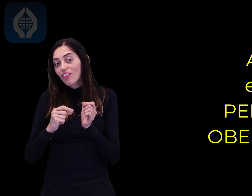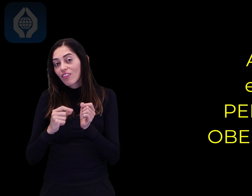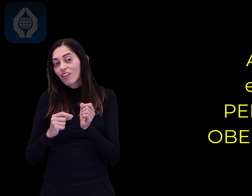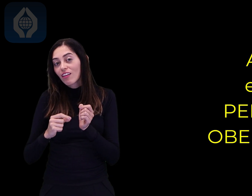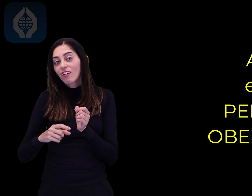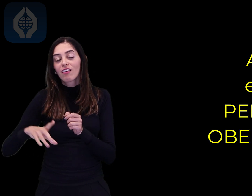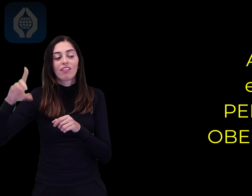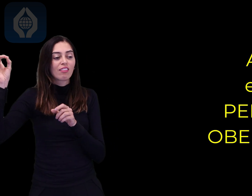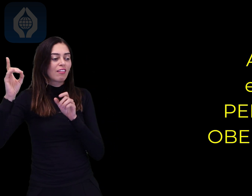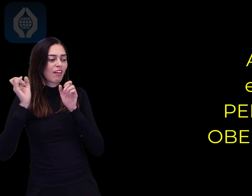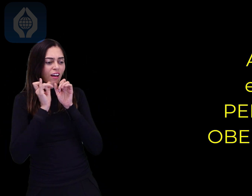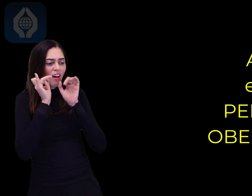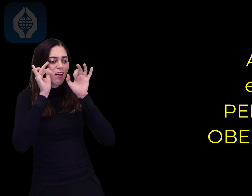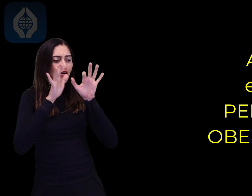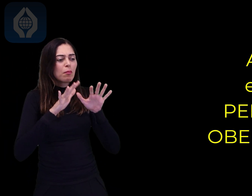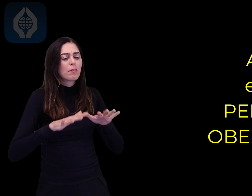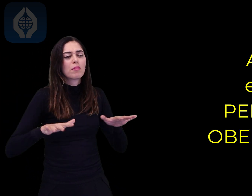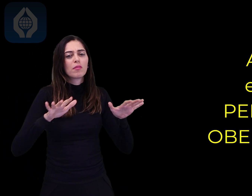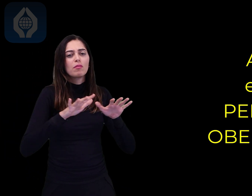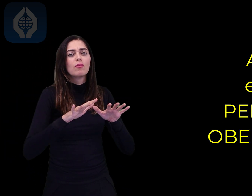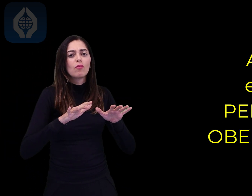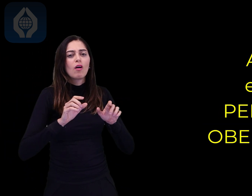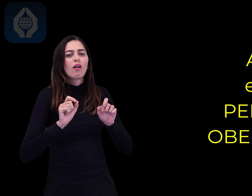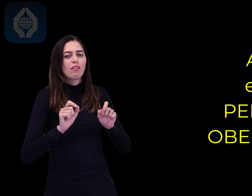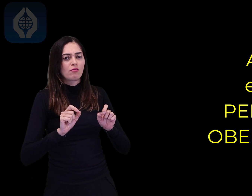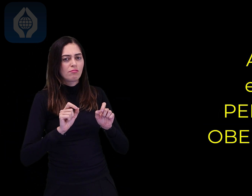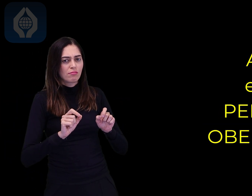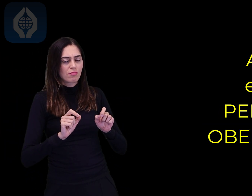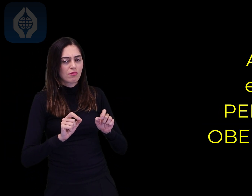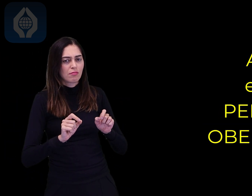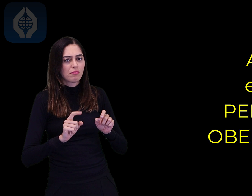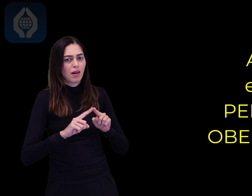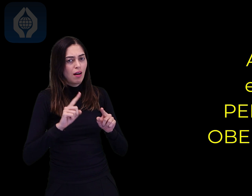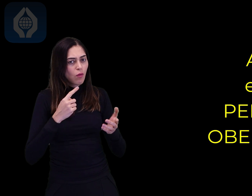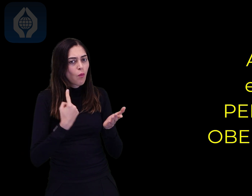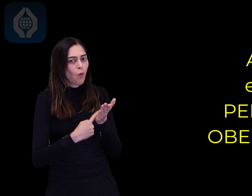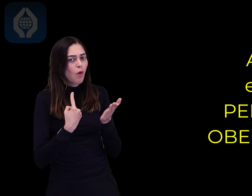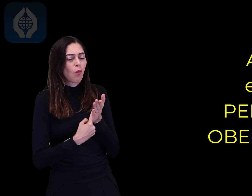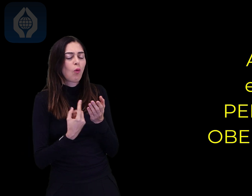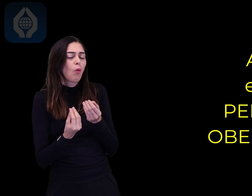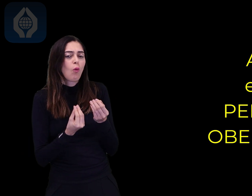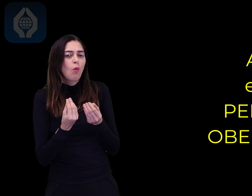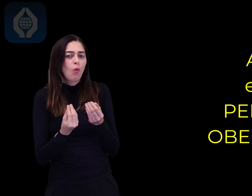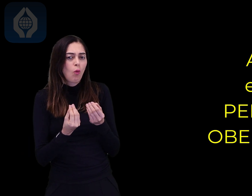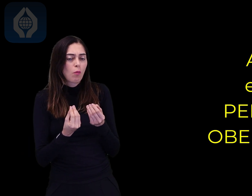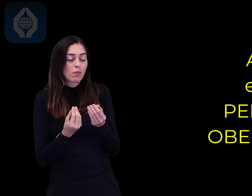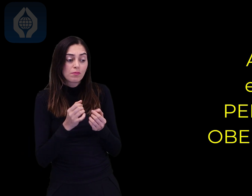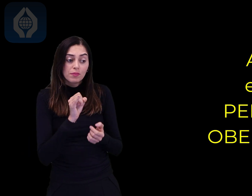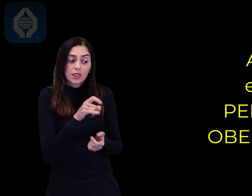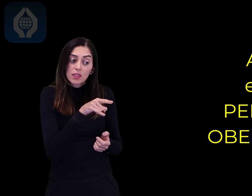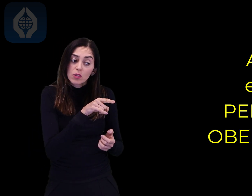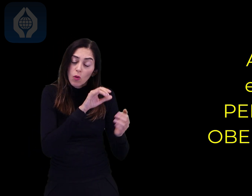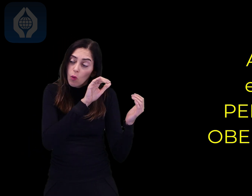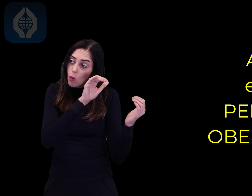dar-lhes as coisas boas que precisavam. O acordo era o seguinte: se eles obedecessem a